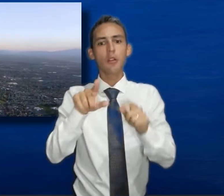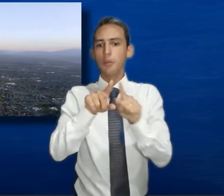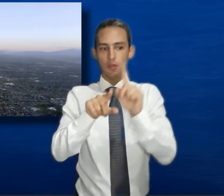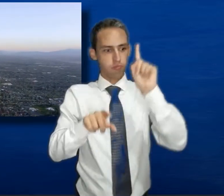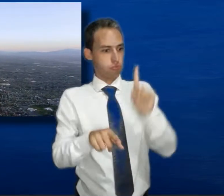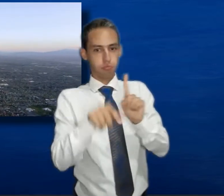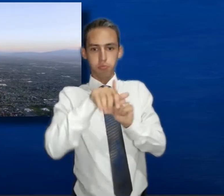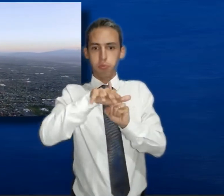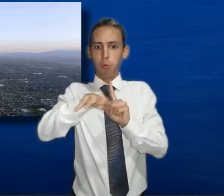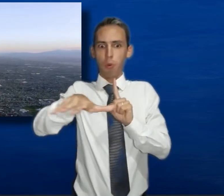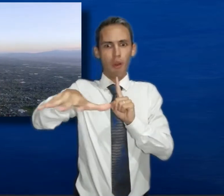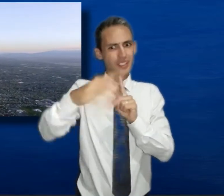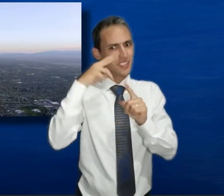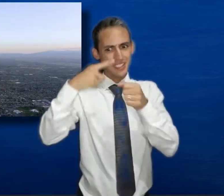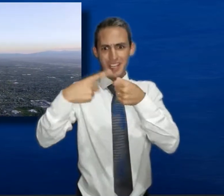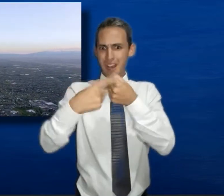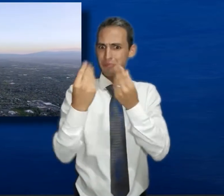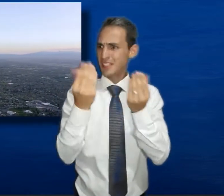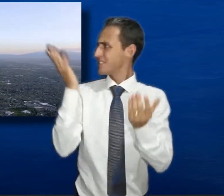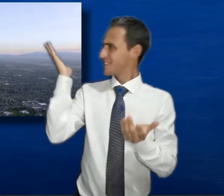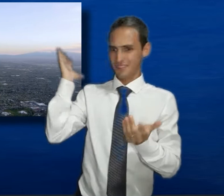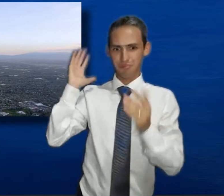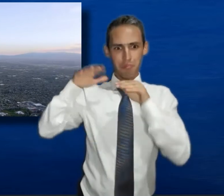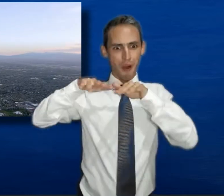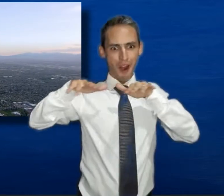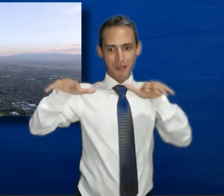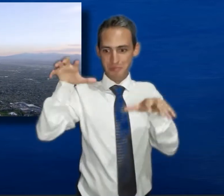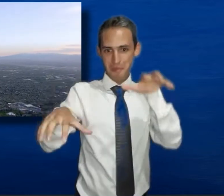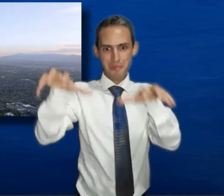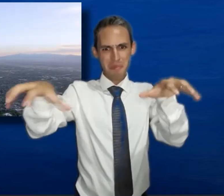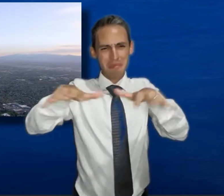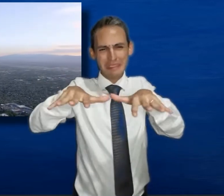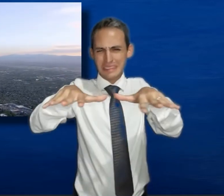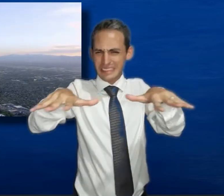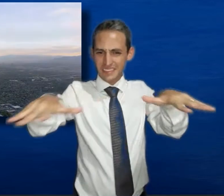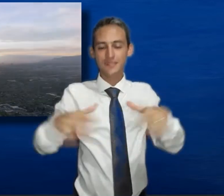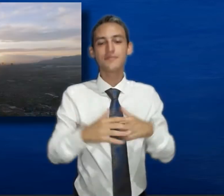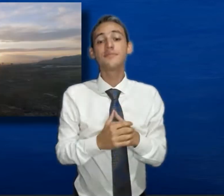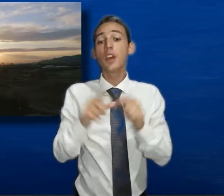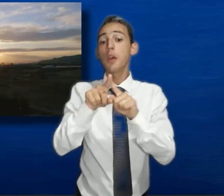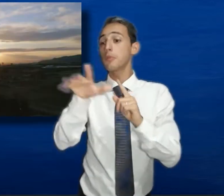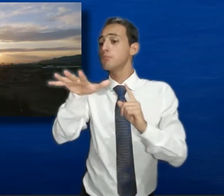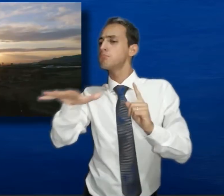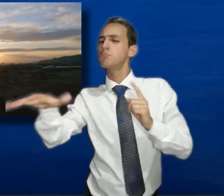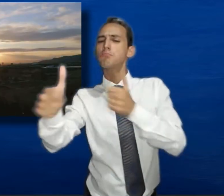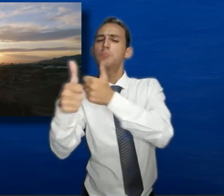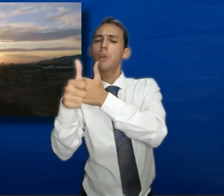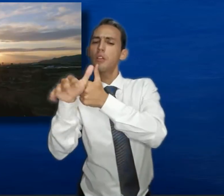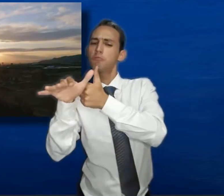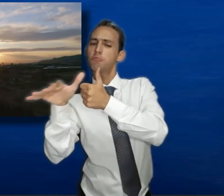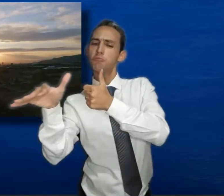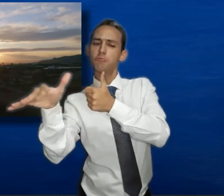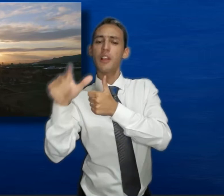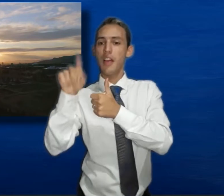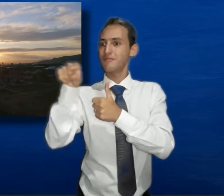E abaixo, vislumbramos a cidade que eles começaram a construir há muito tempo. E além